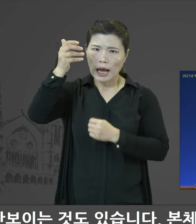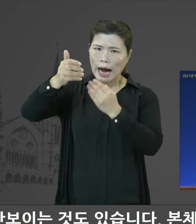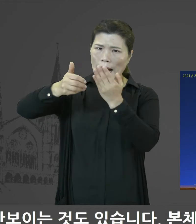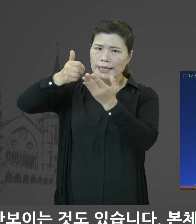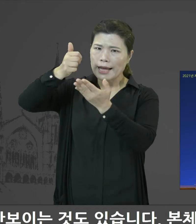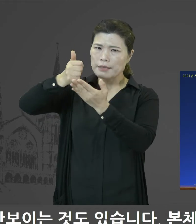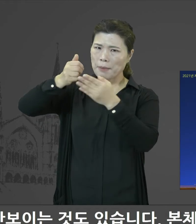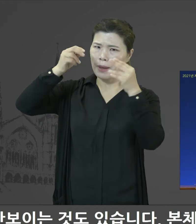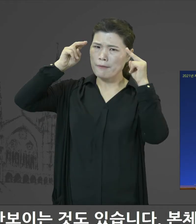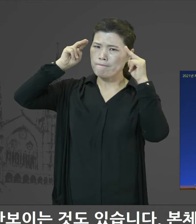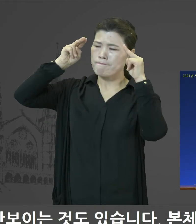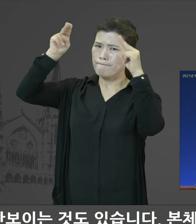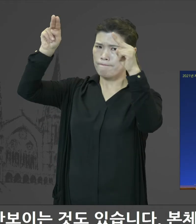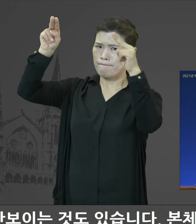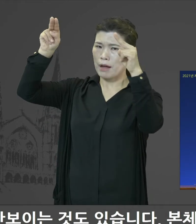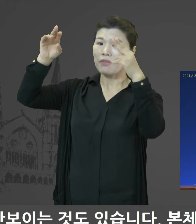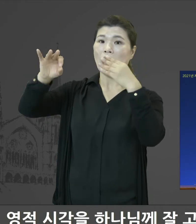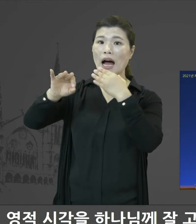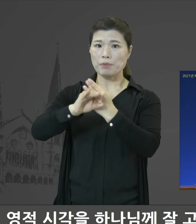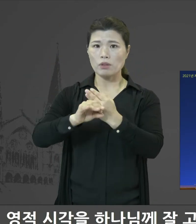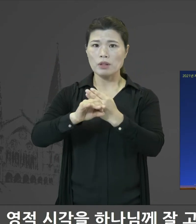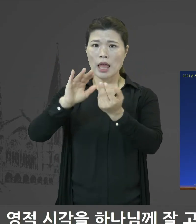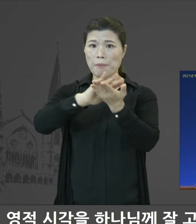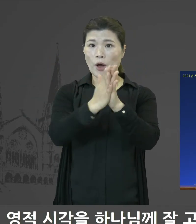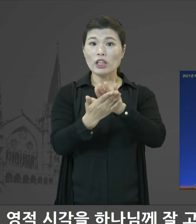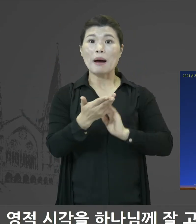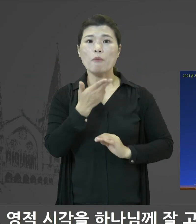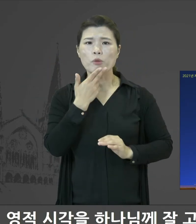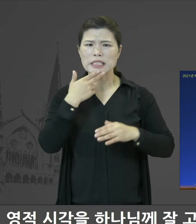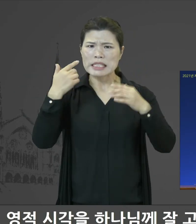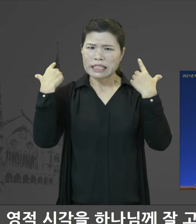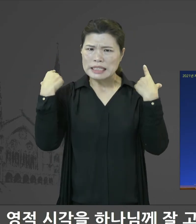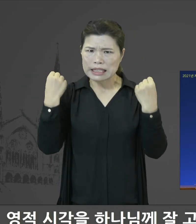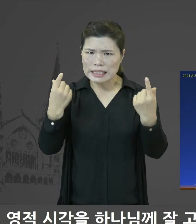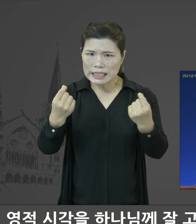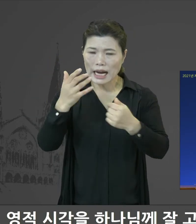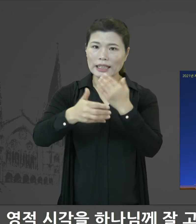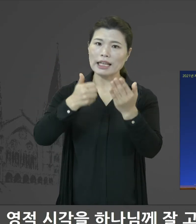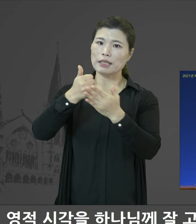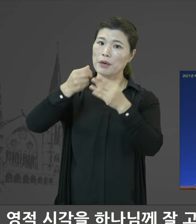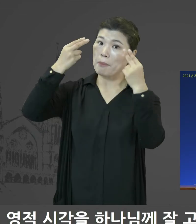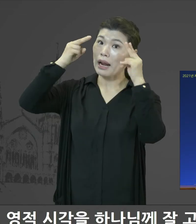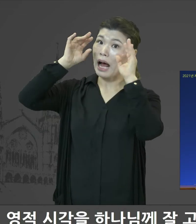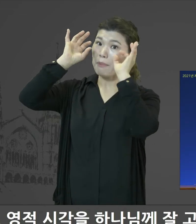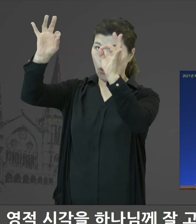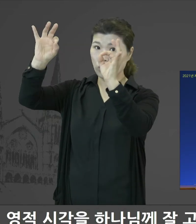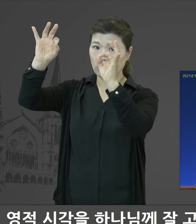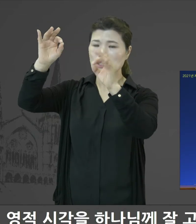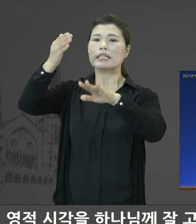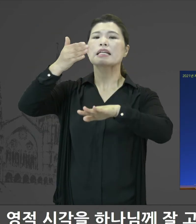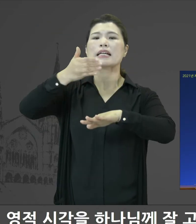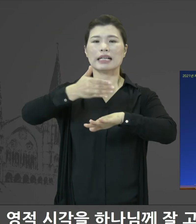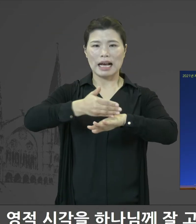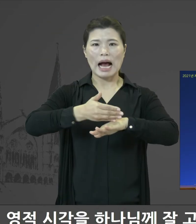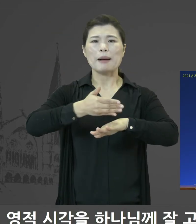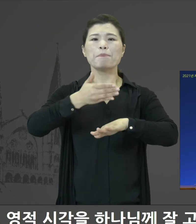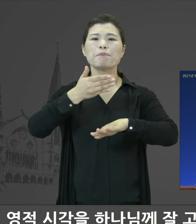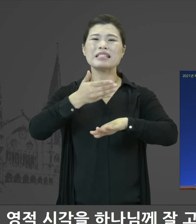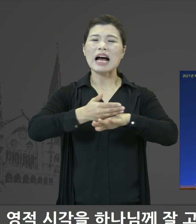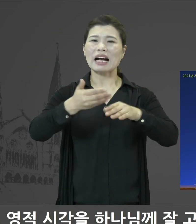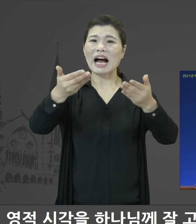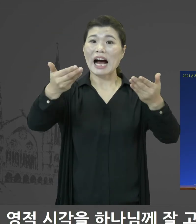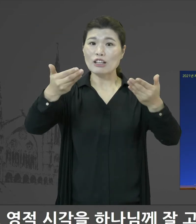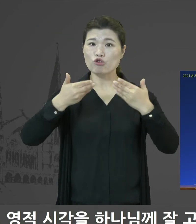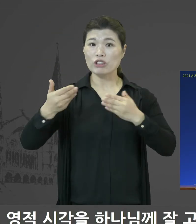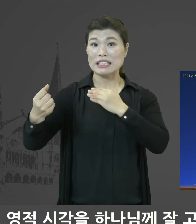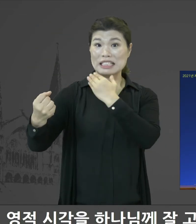딱 고정하고 변하지 않게 그 각도로 하나님을 늘 볼 수 있는 것, 이게 감사가 주는 반전의